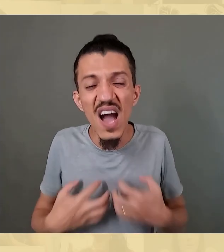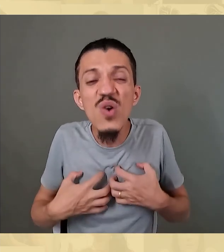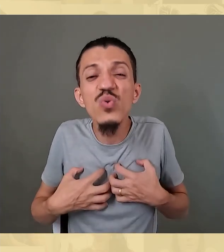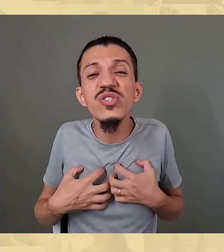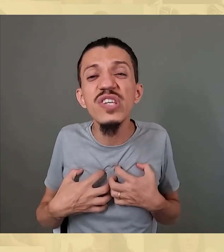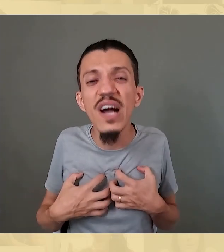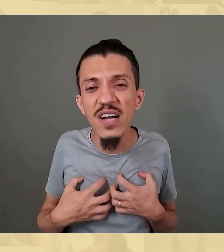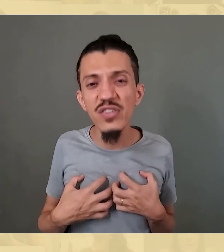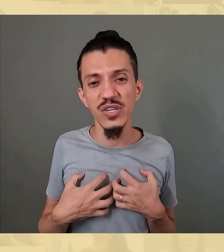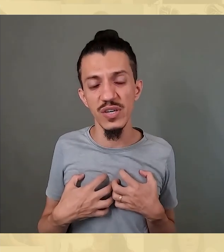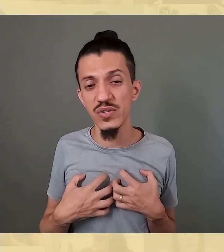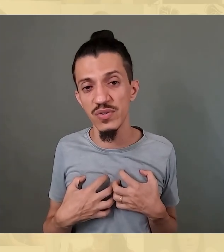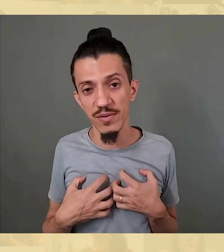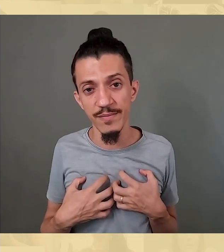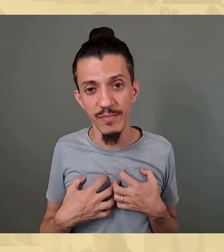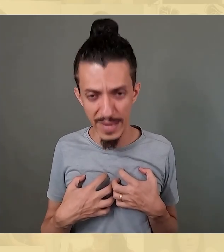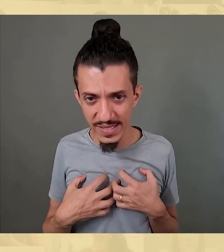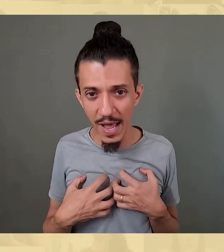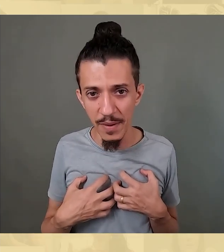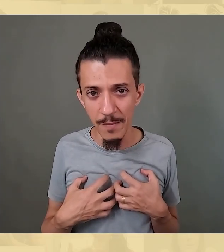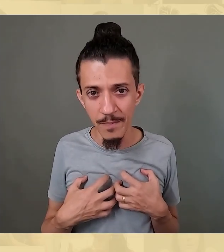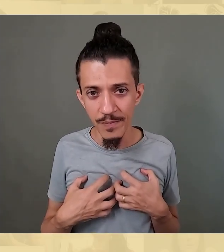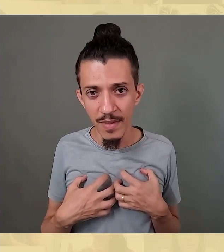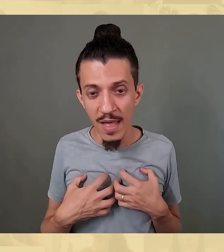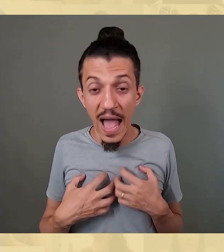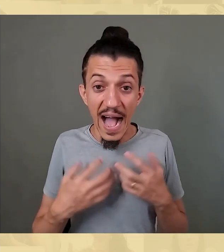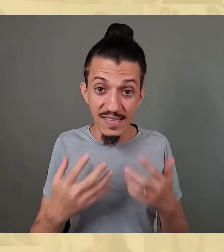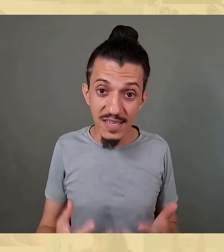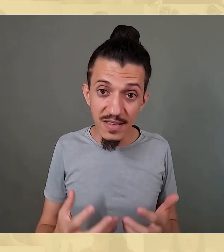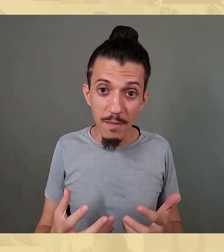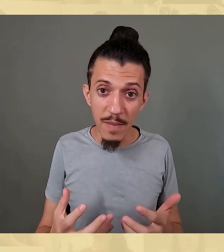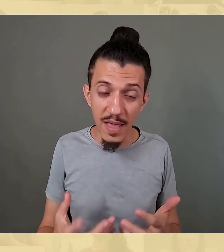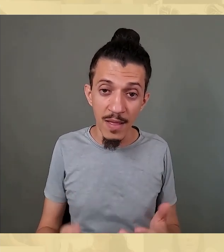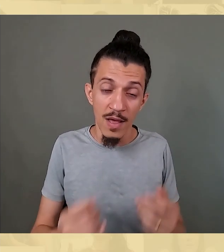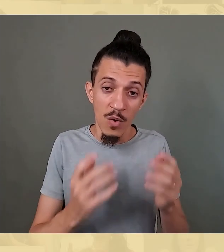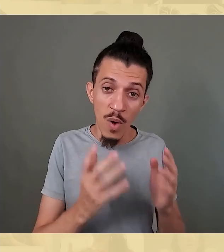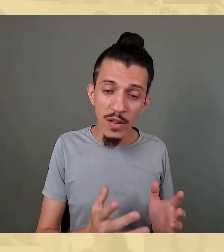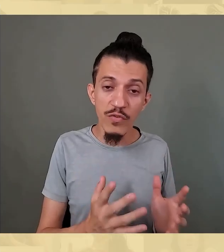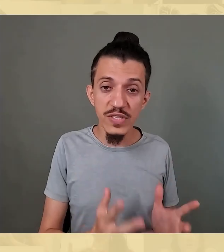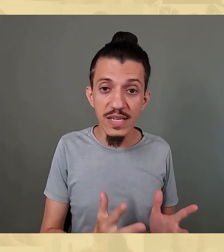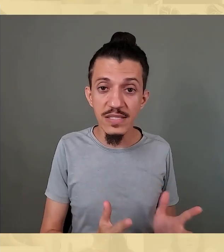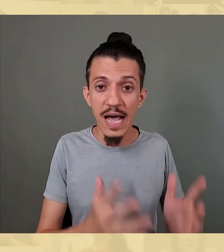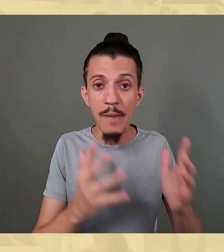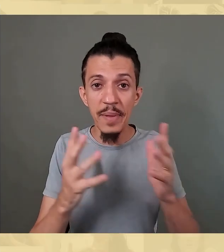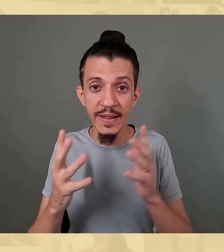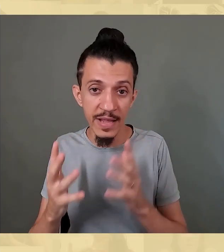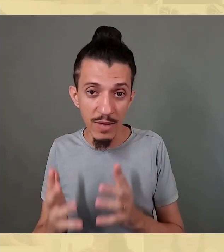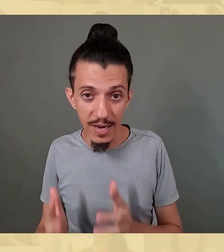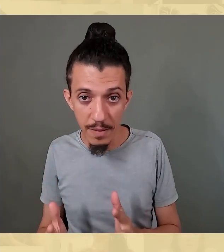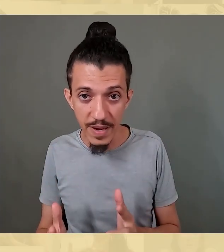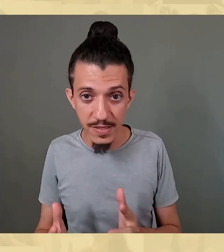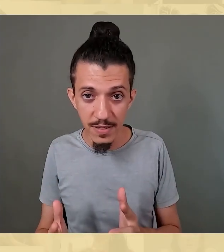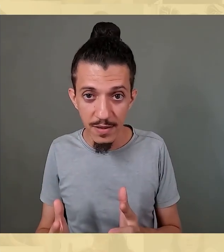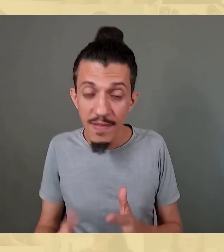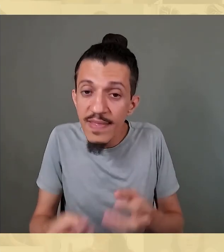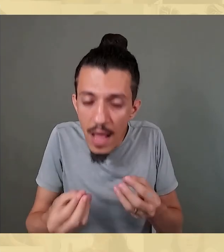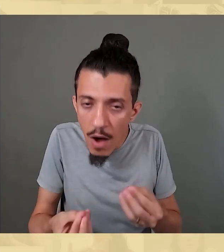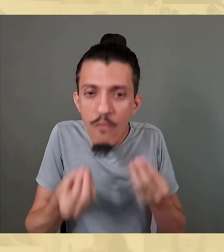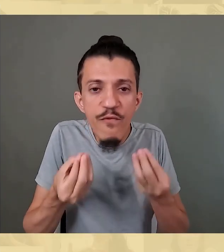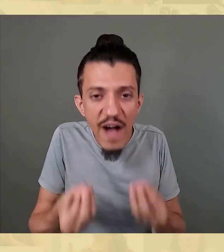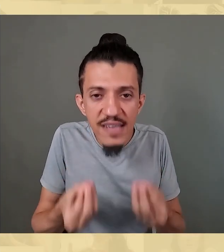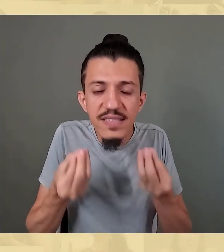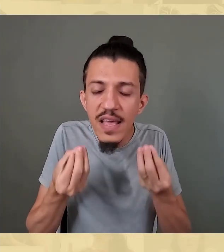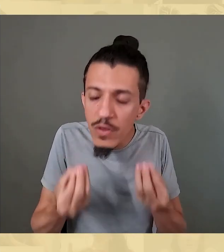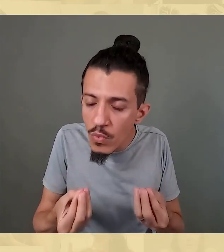É angustiante isso. Percebe? Assim também, quando você está aprendendo a Libras,